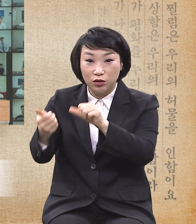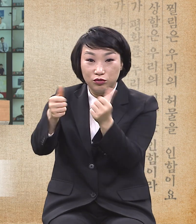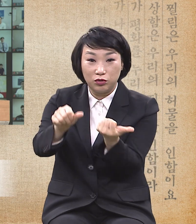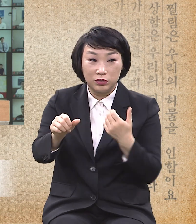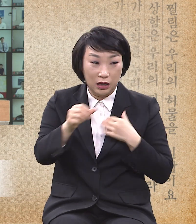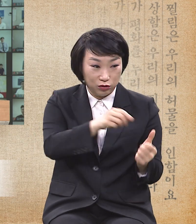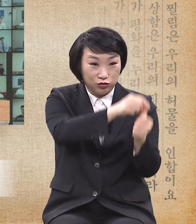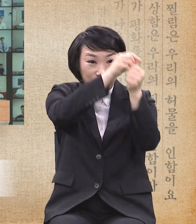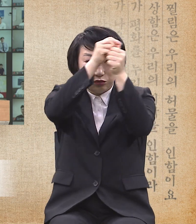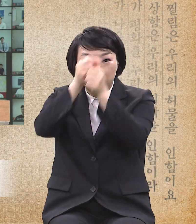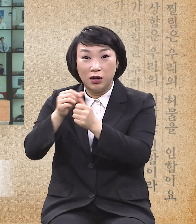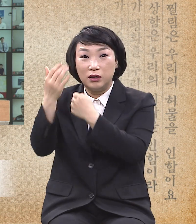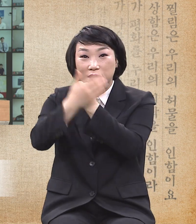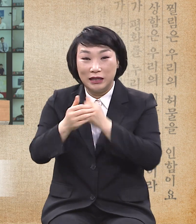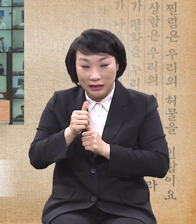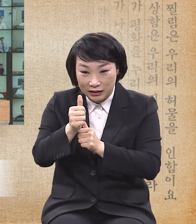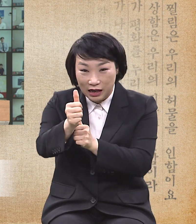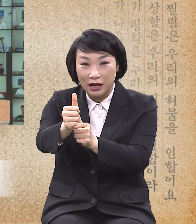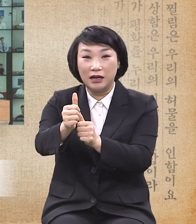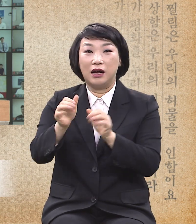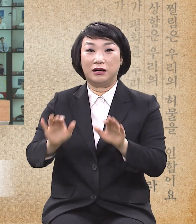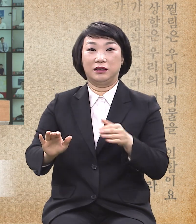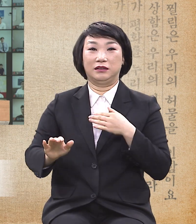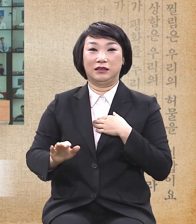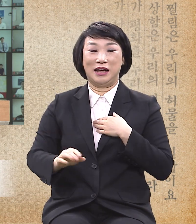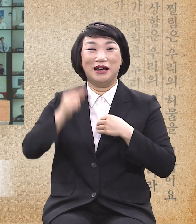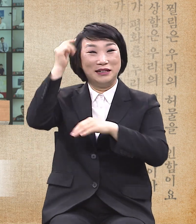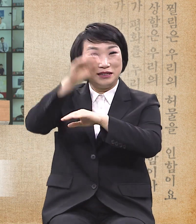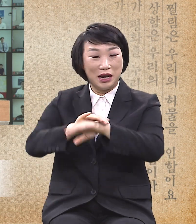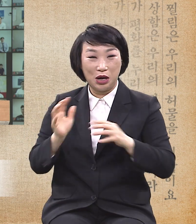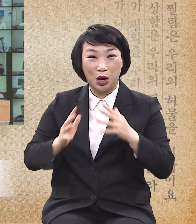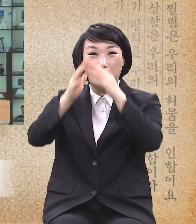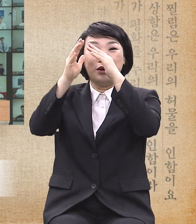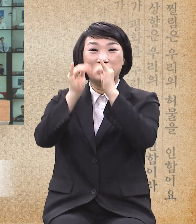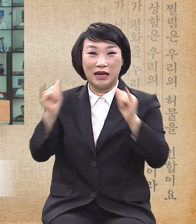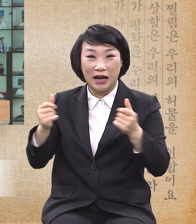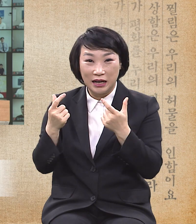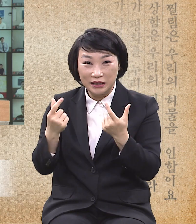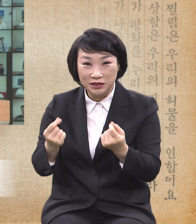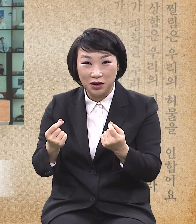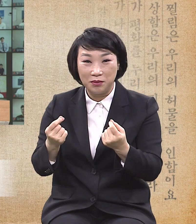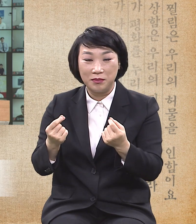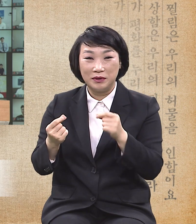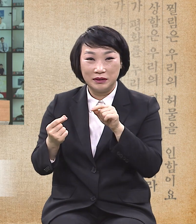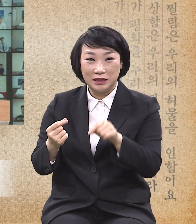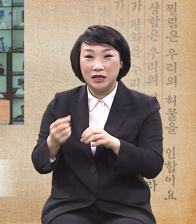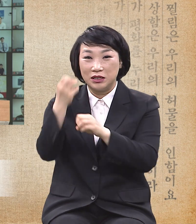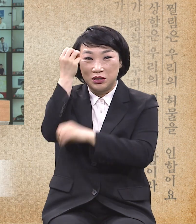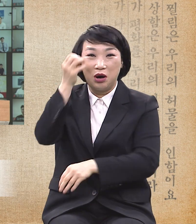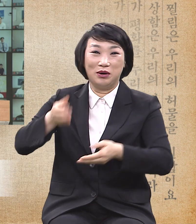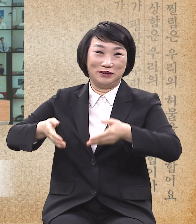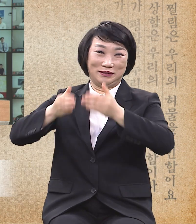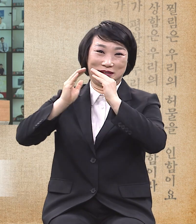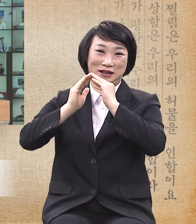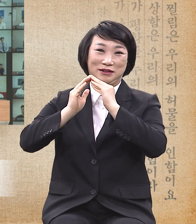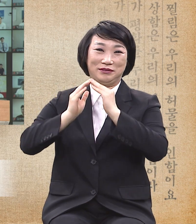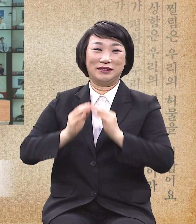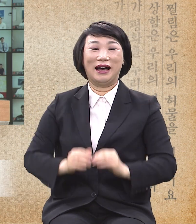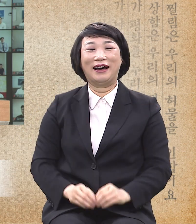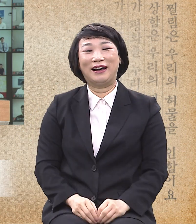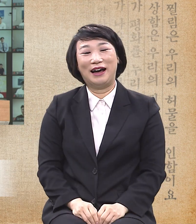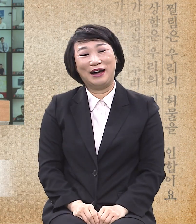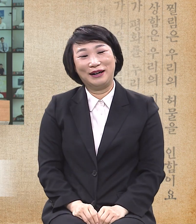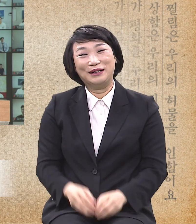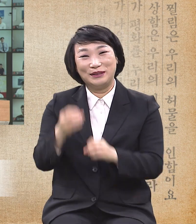나를 구원하신 은혜를 따라 내가 지혜로운 건축자와 같이 터를 닦아두매,